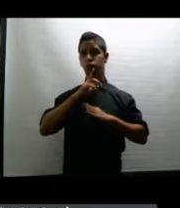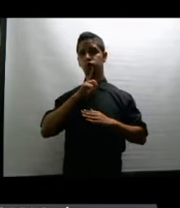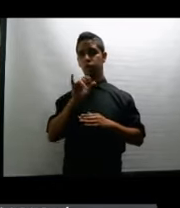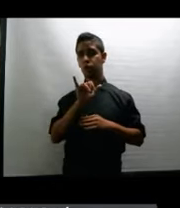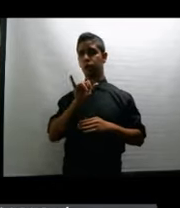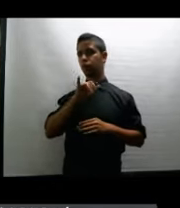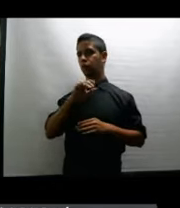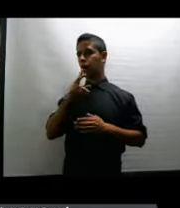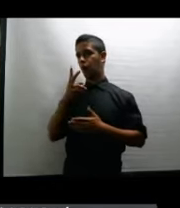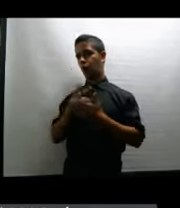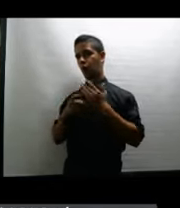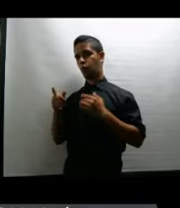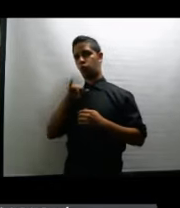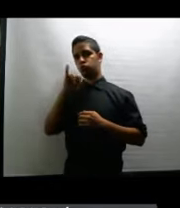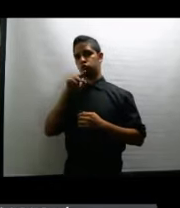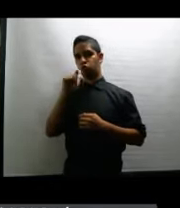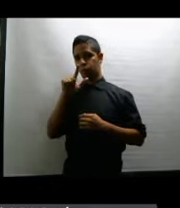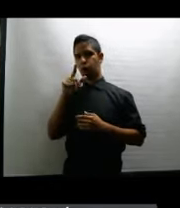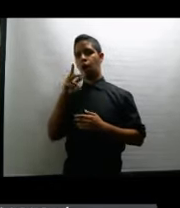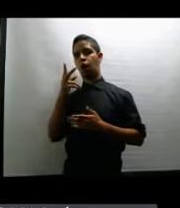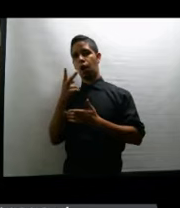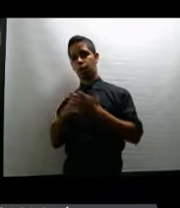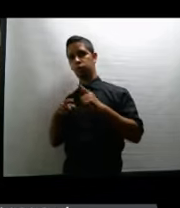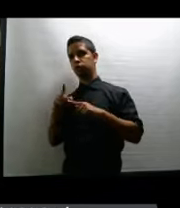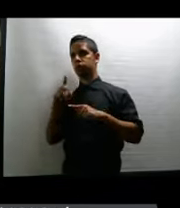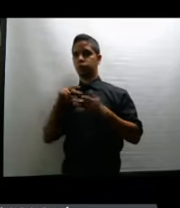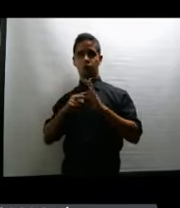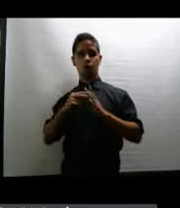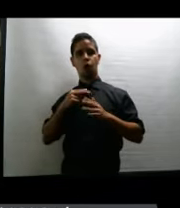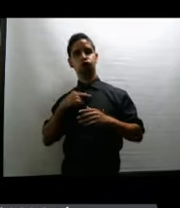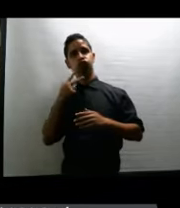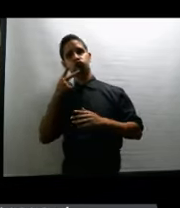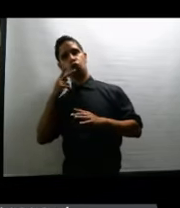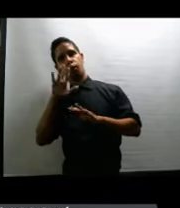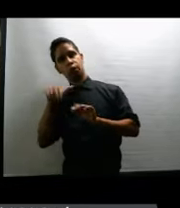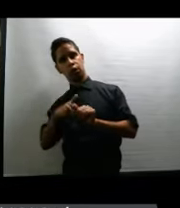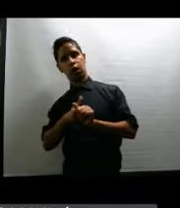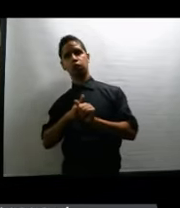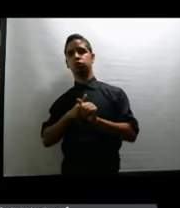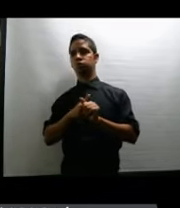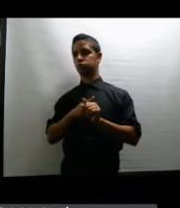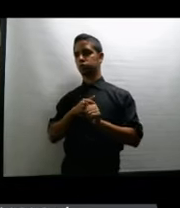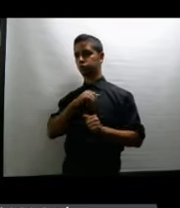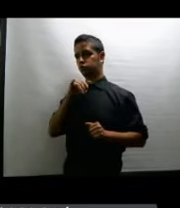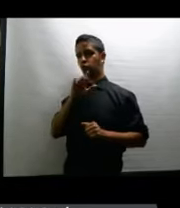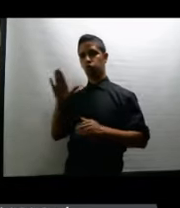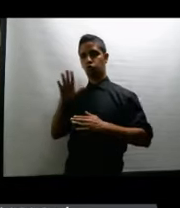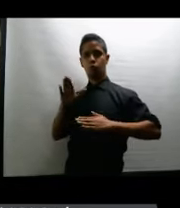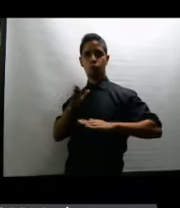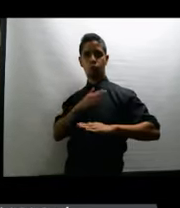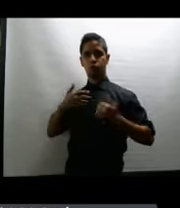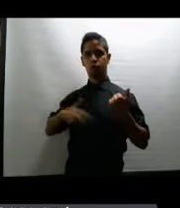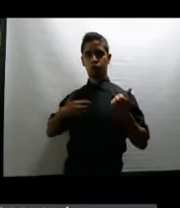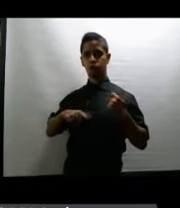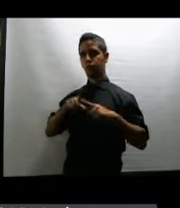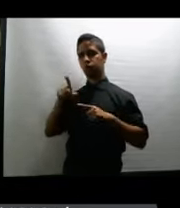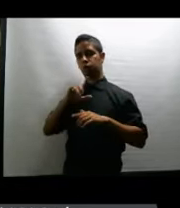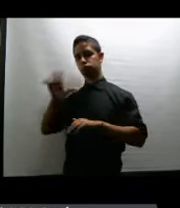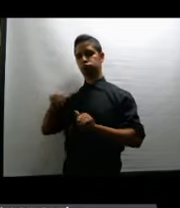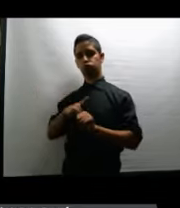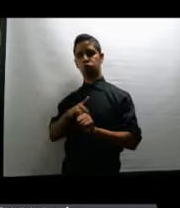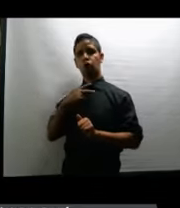está acompañando a Joe también, haciéndole voicings. Y, ¿verdad? Joe toca sus canciones, pero. No, pero como ahorita mencionaste.